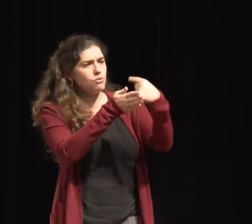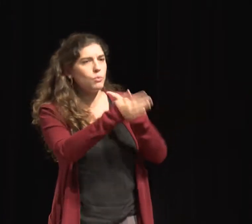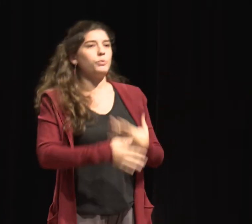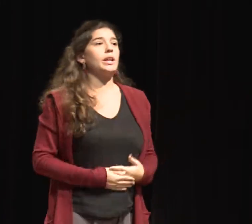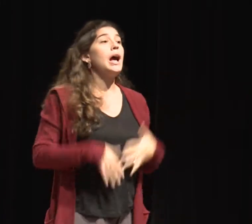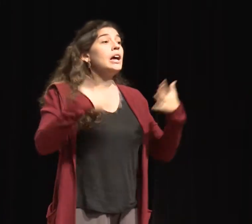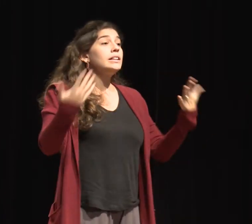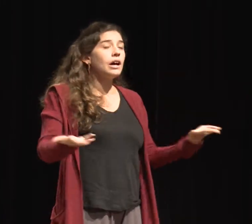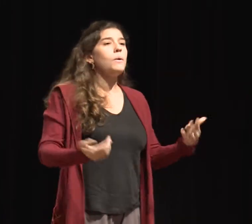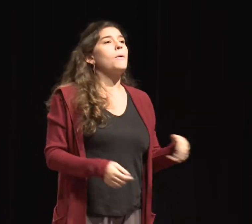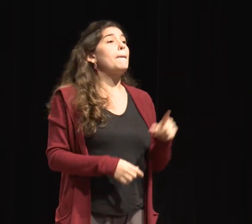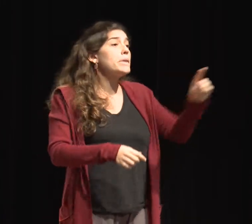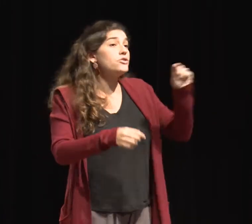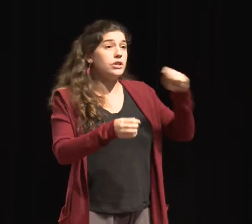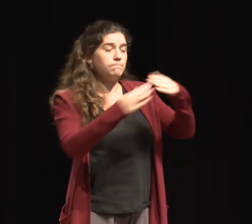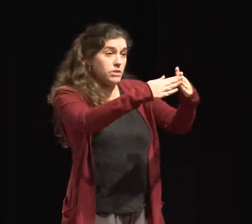Então, se tem alguma dúvida, aí vai lá e pergunta.